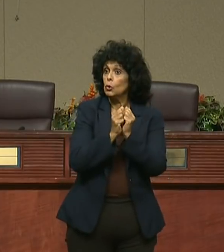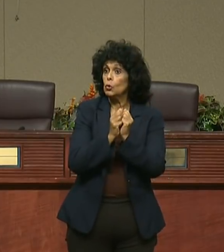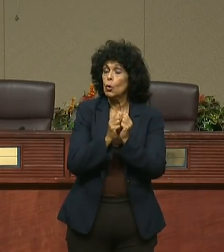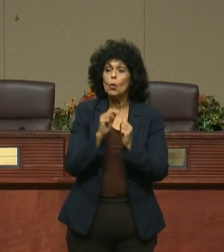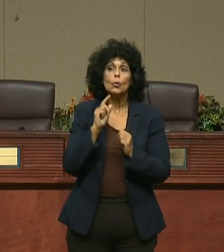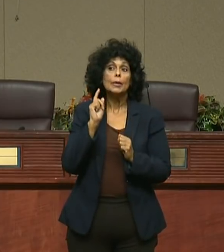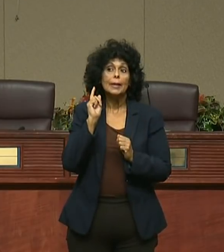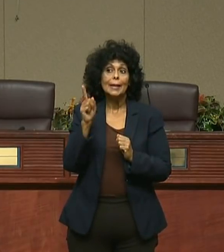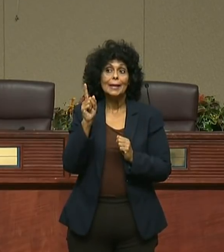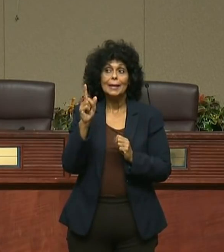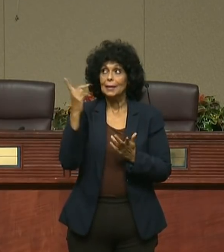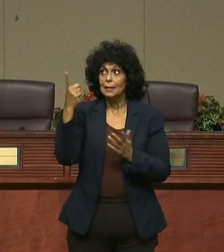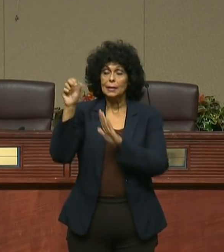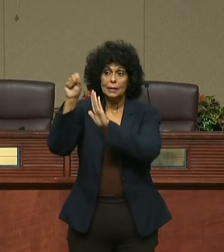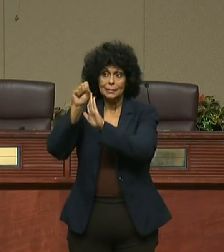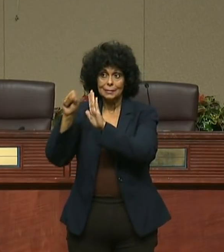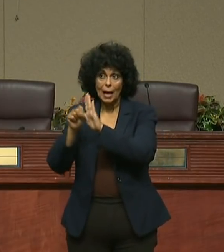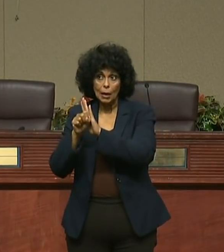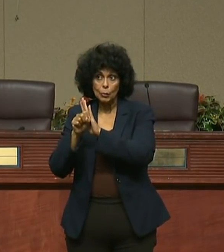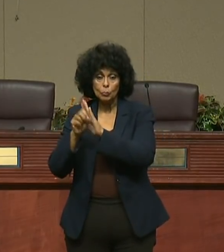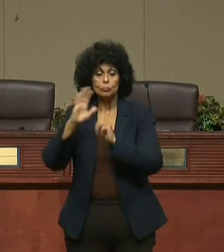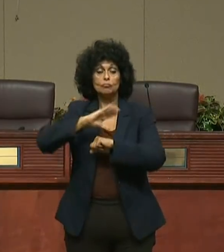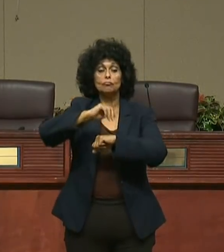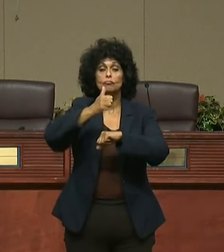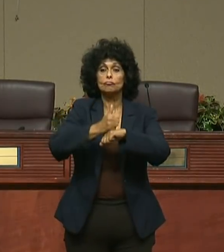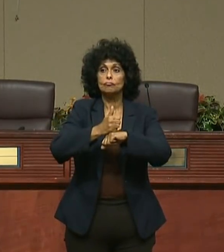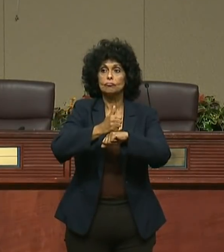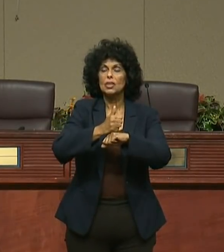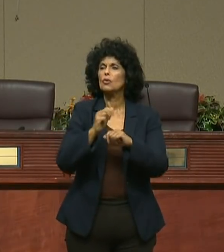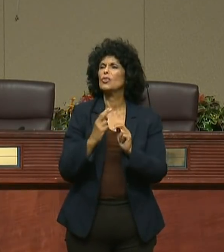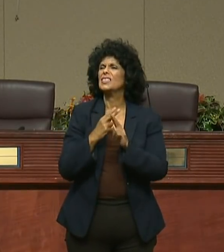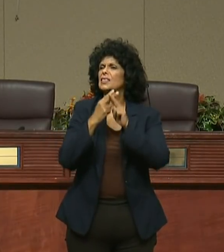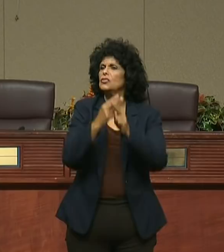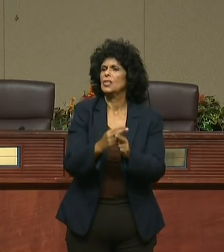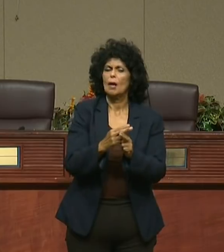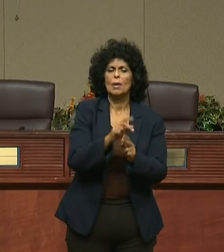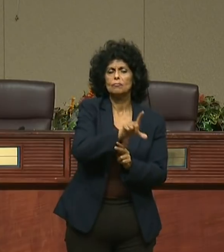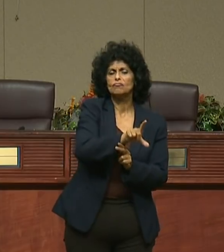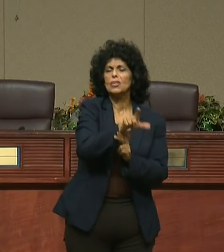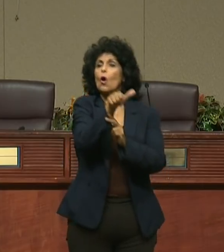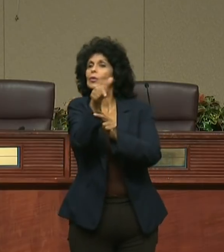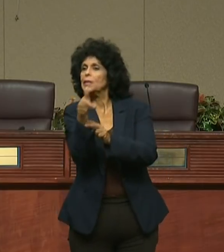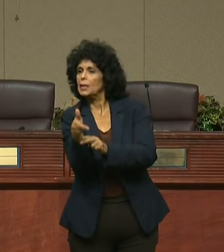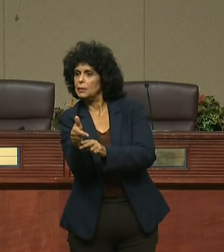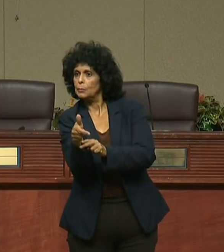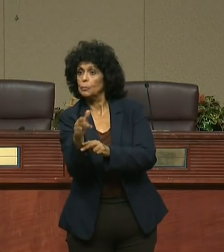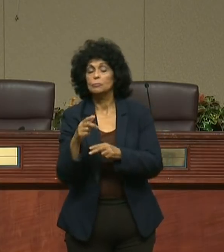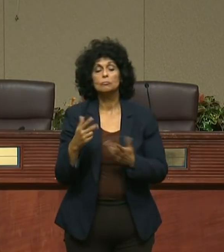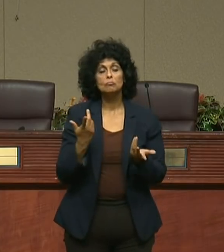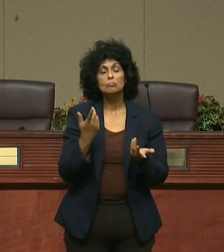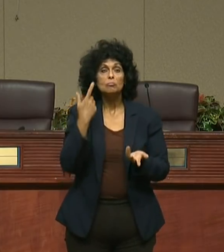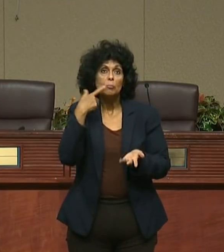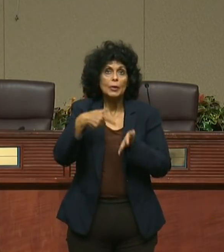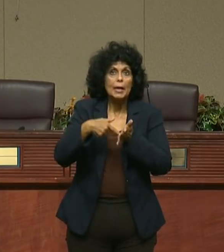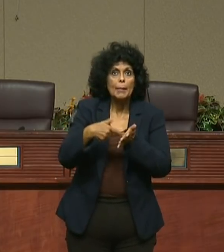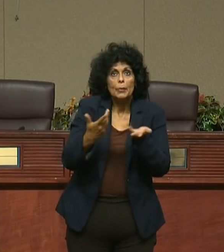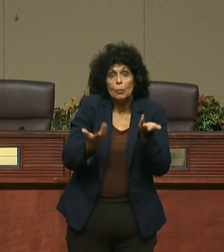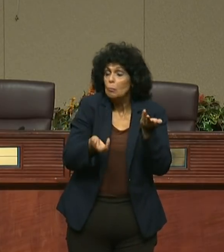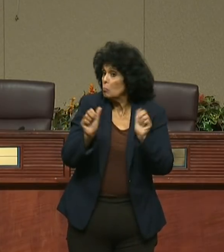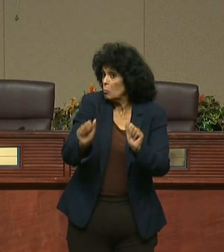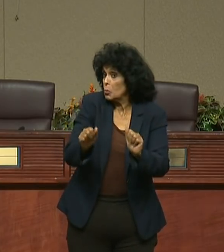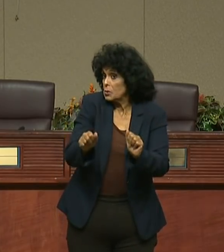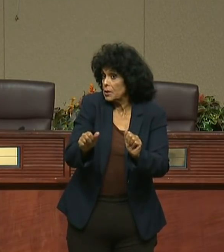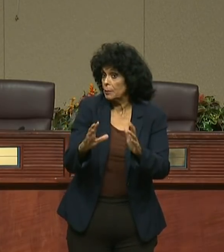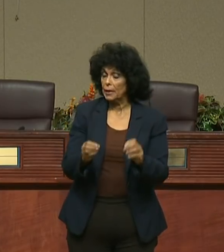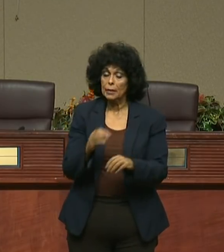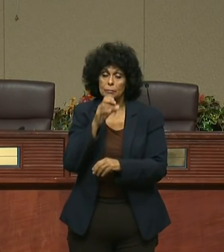sitio de cuidado alternativo, en el cual el centro de convenciones o el Amberway Center o